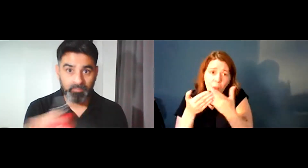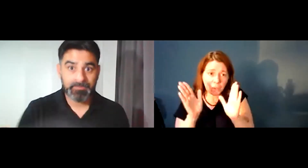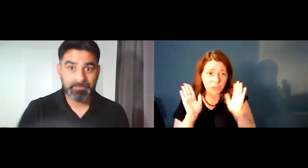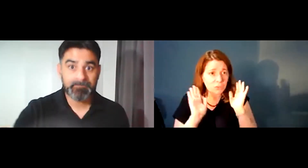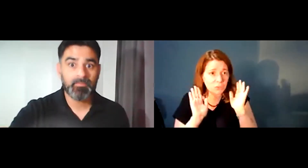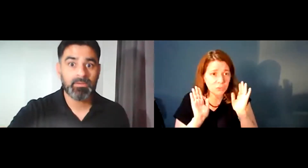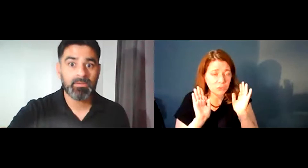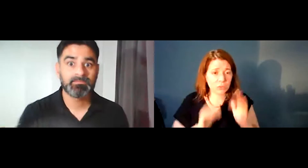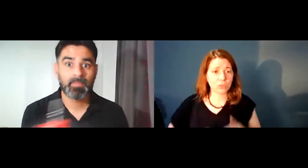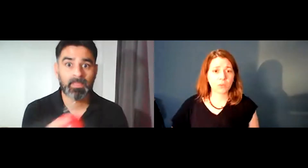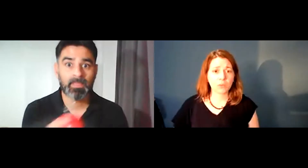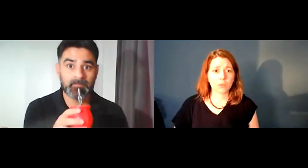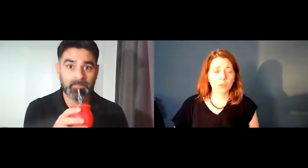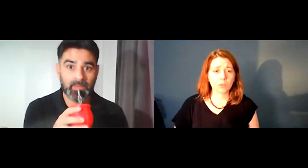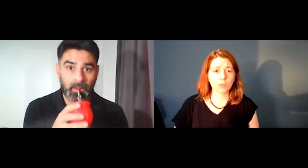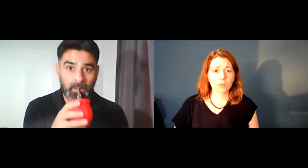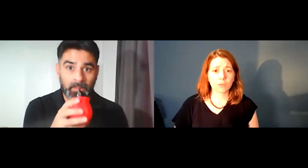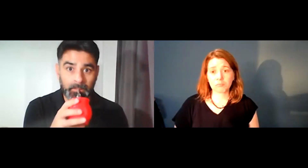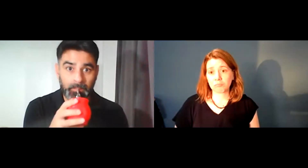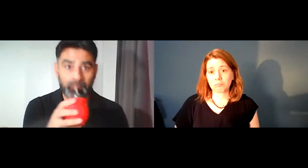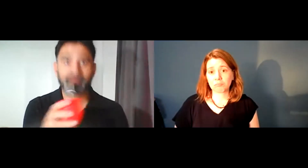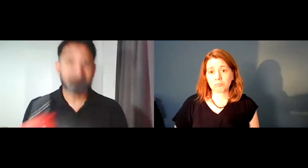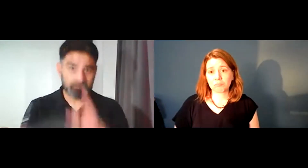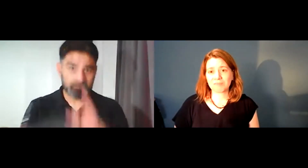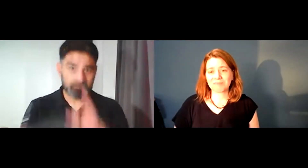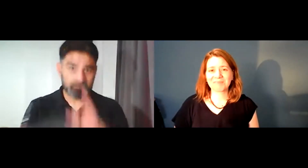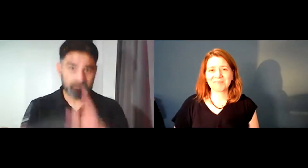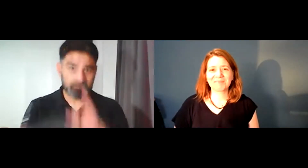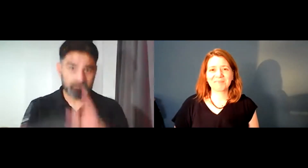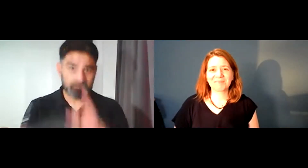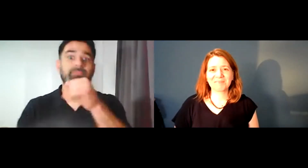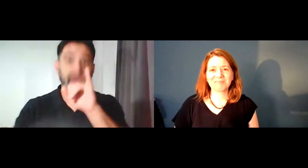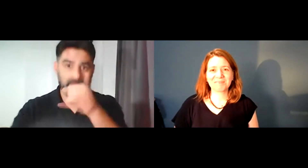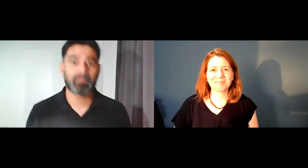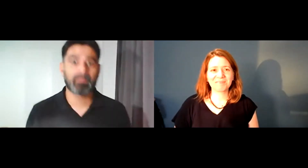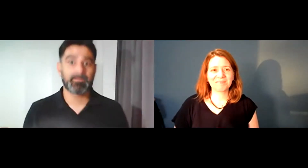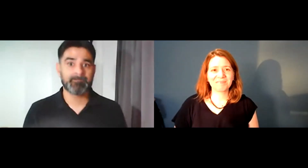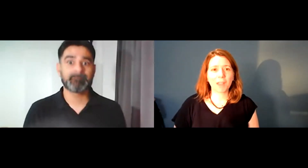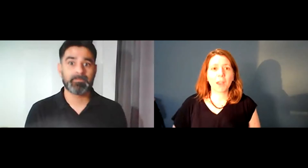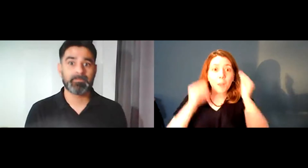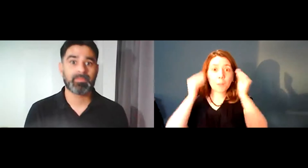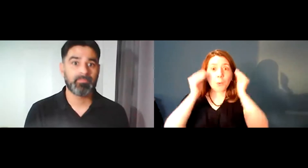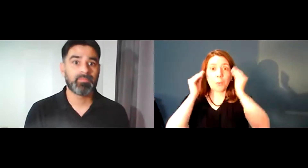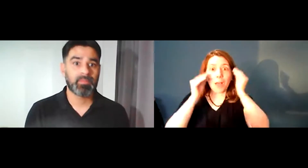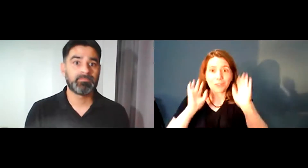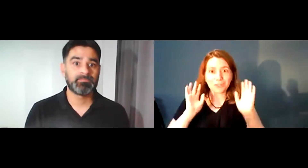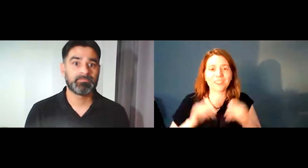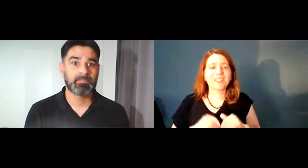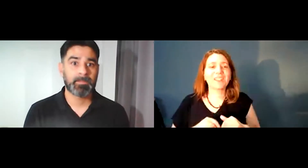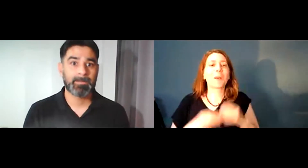¿Podemos probar? No. Solamente deben retirarse los profesores y dejar el grupo. Pero